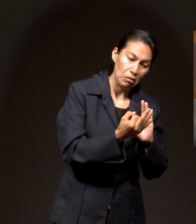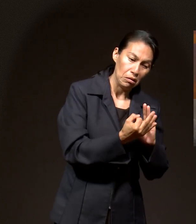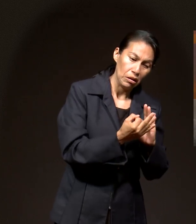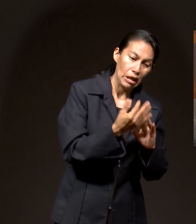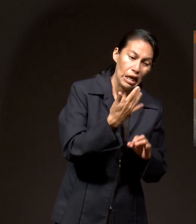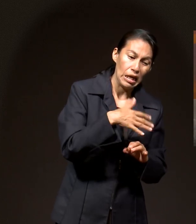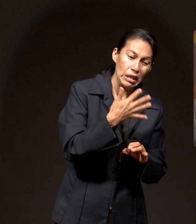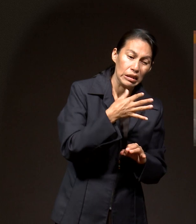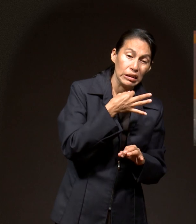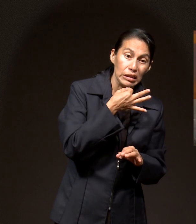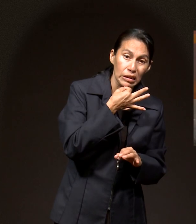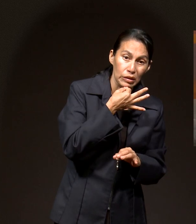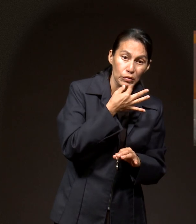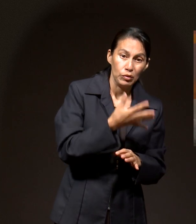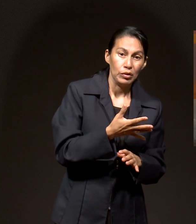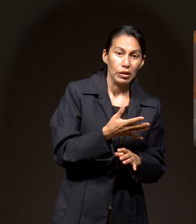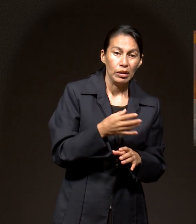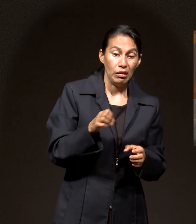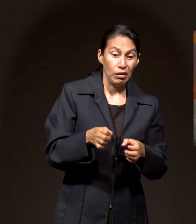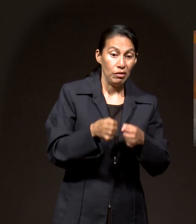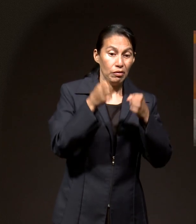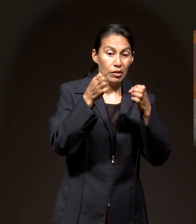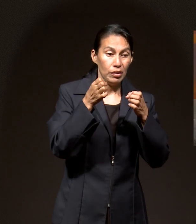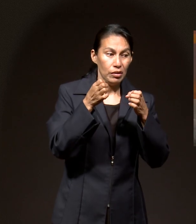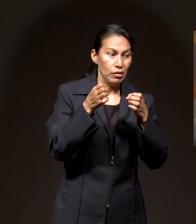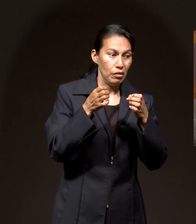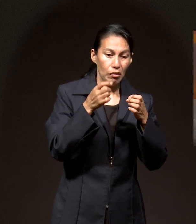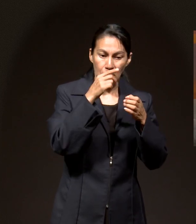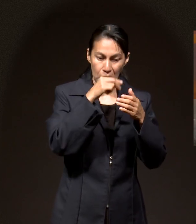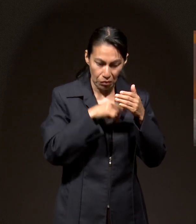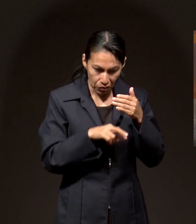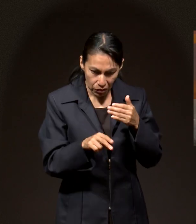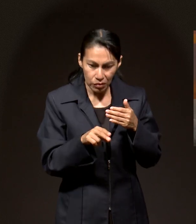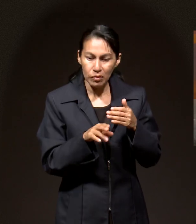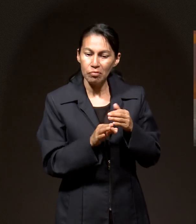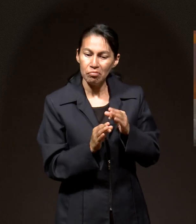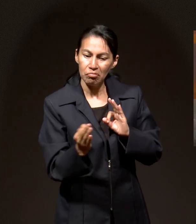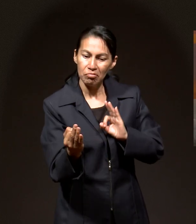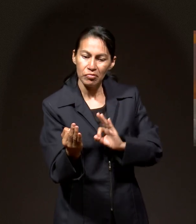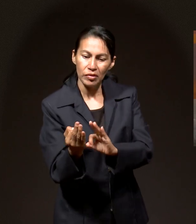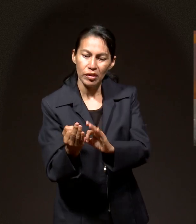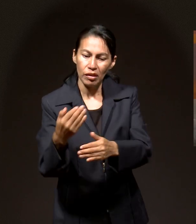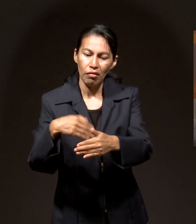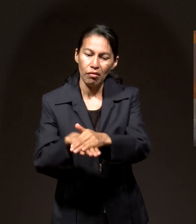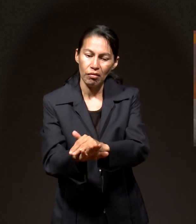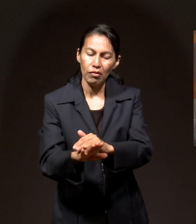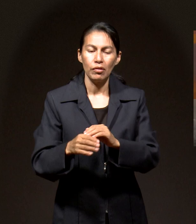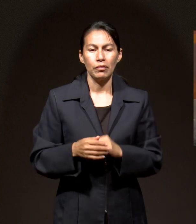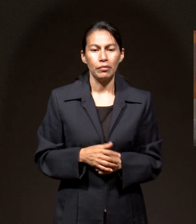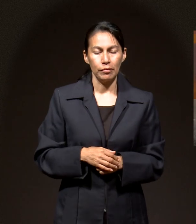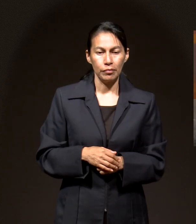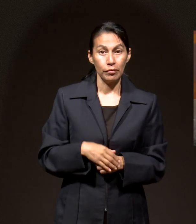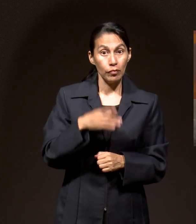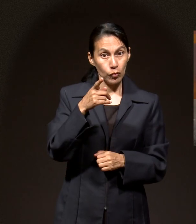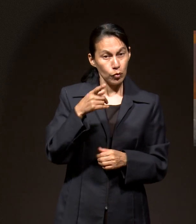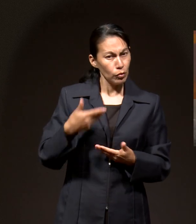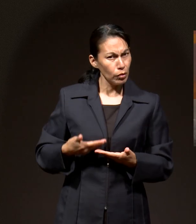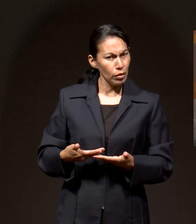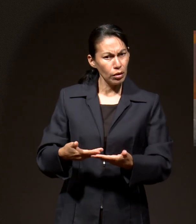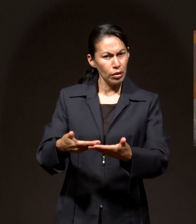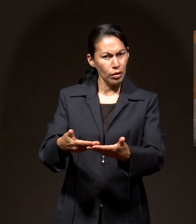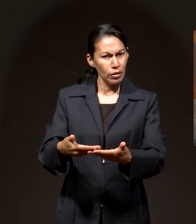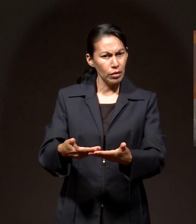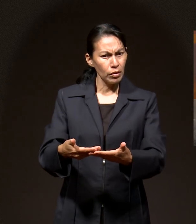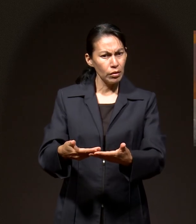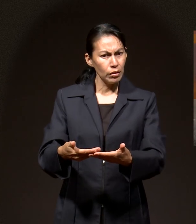tenemos 15 segundos para, si estás en algún edificio, buscar alguna de las habitaciones de refugio. Si tú